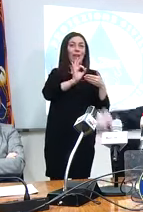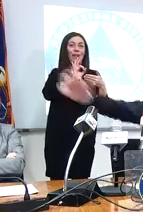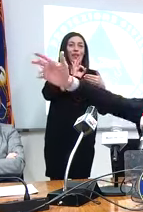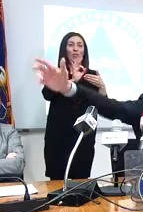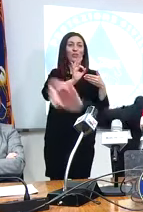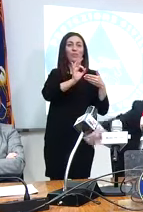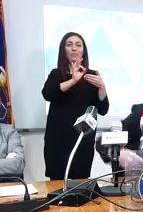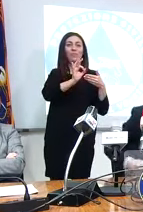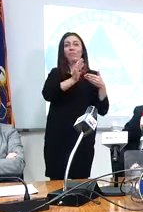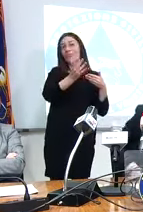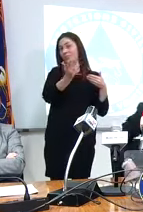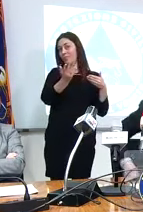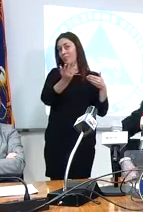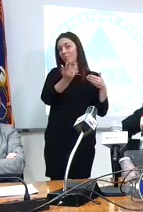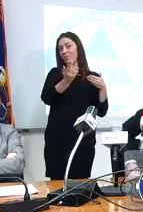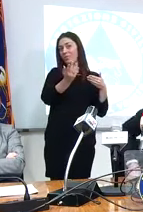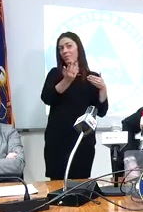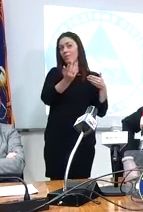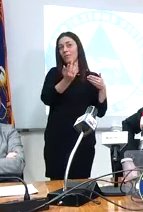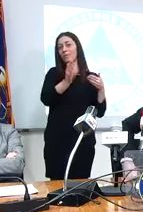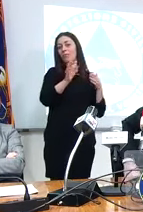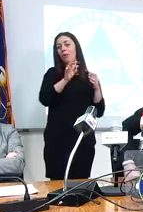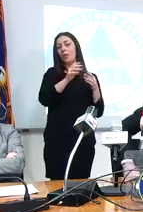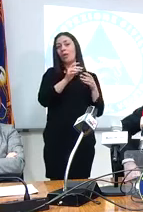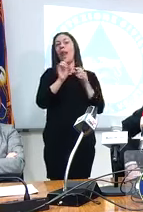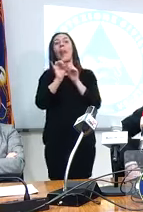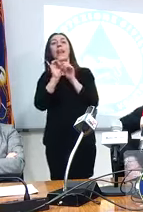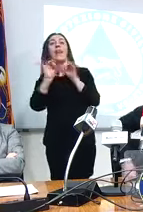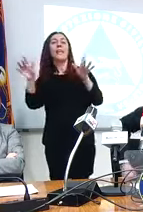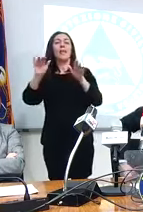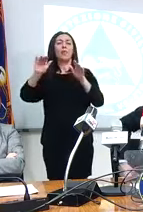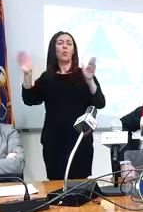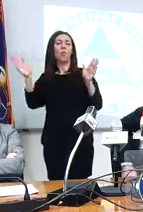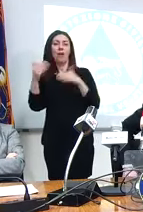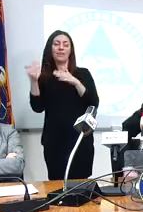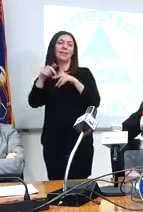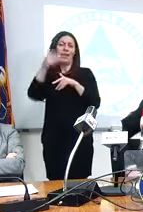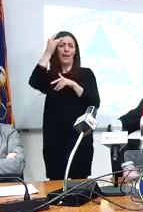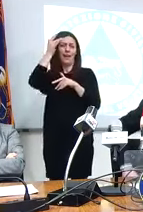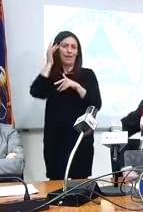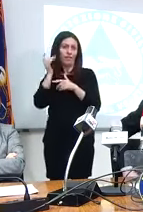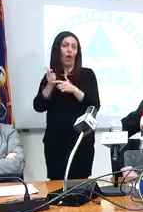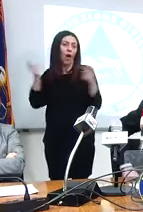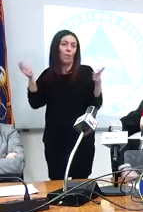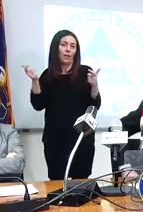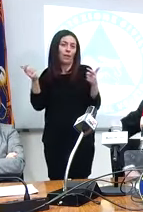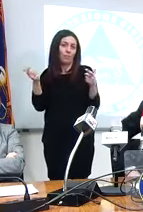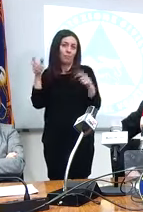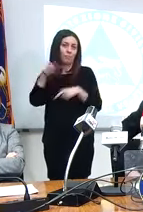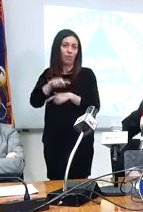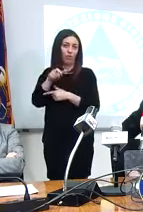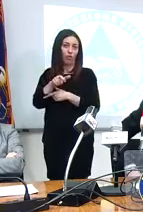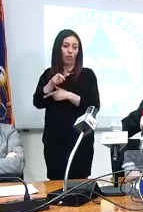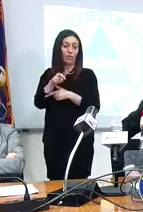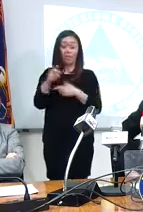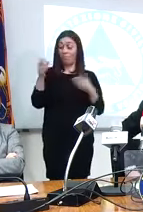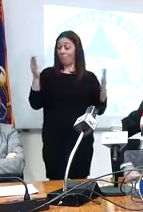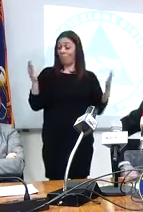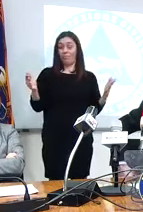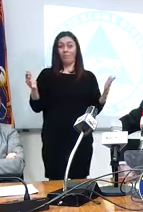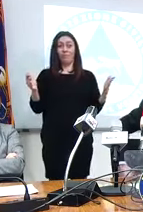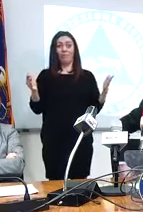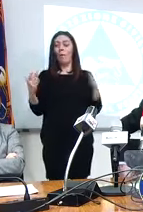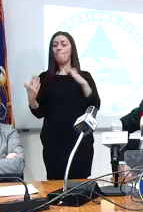sottovuoto, a andare all'estremo opposto tutto libero, di mezzo ci sono tante, diciamo, atteggiamenti, diciamo,